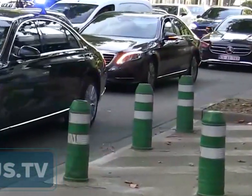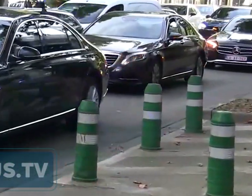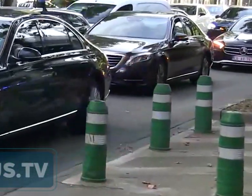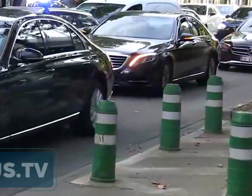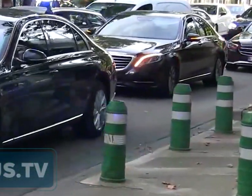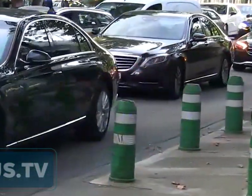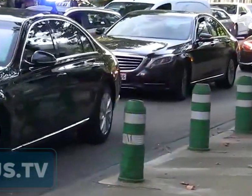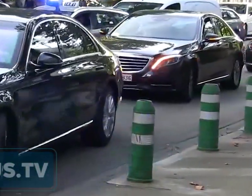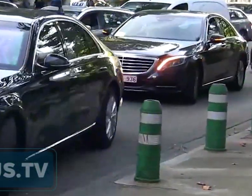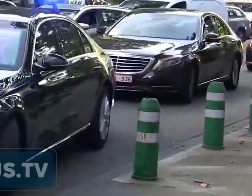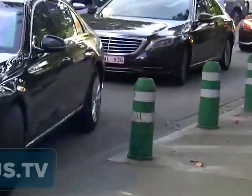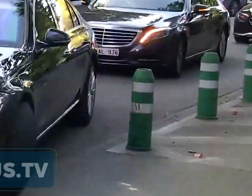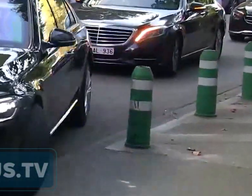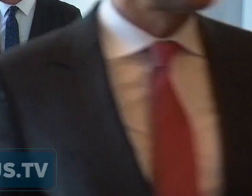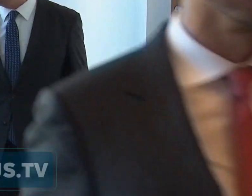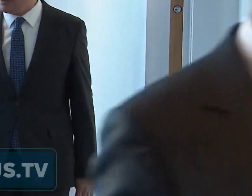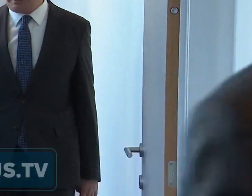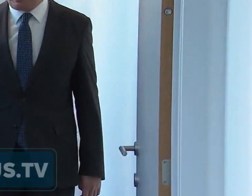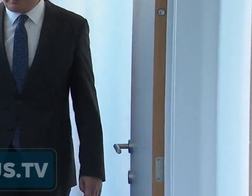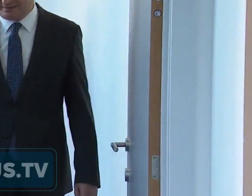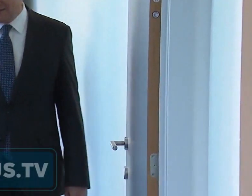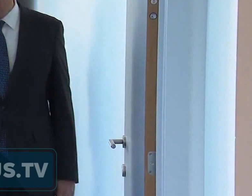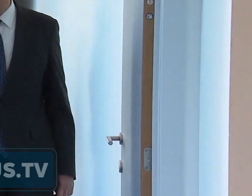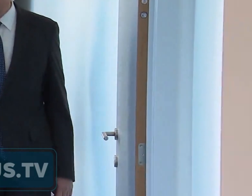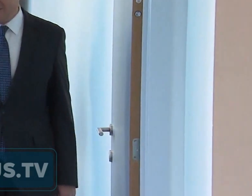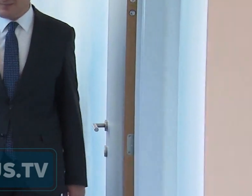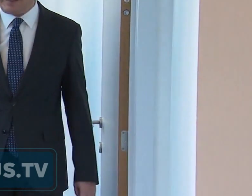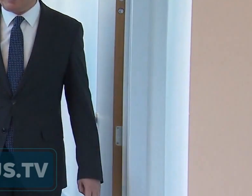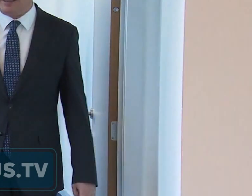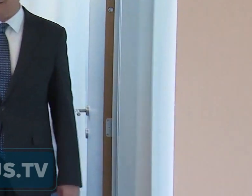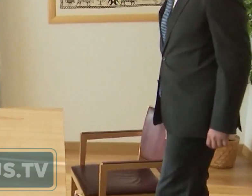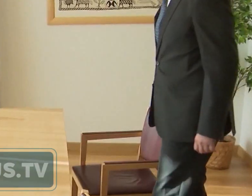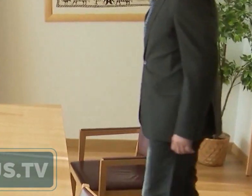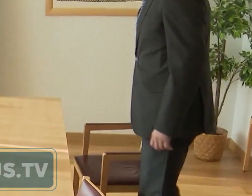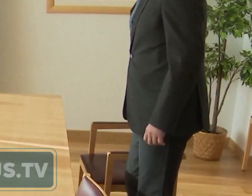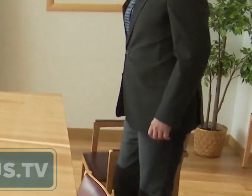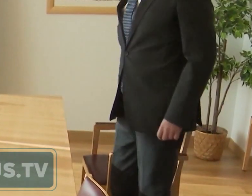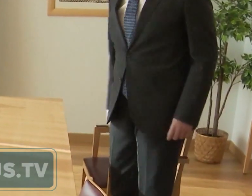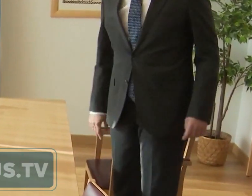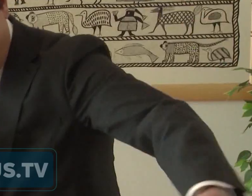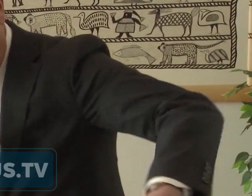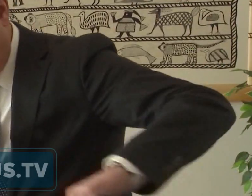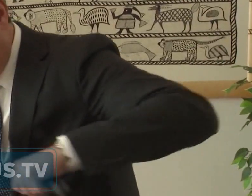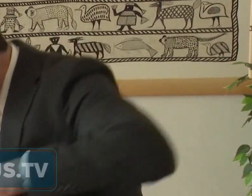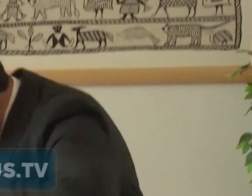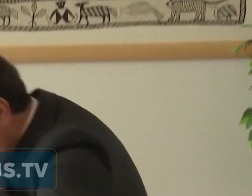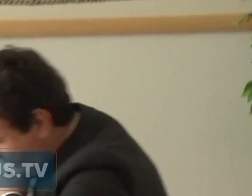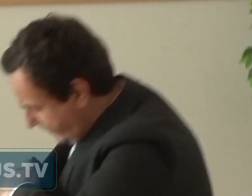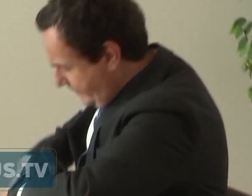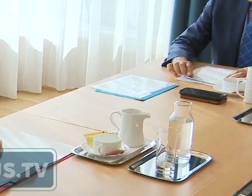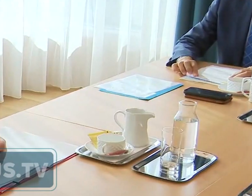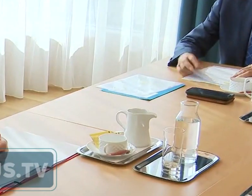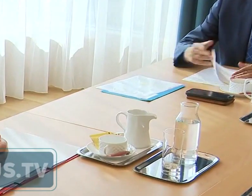Kryeministri i Kosovës Albin Kurti ka akuzuar hapur ndërmjetësin e Bashkimit Evropian Miroslav Lajçak për pozicionim të tij krahas Serbisë dhe